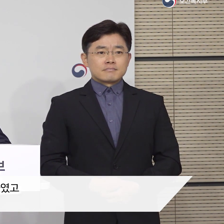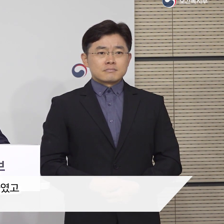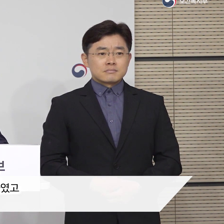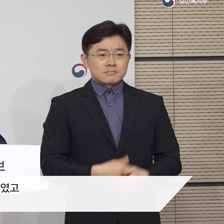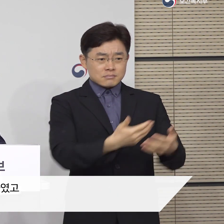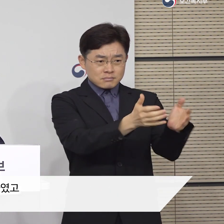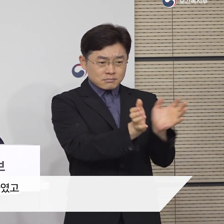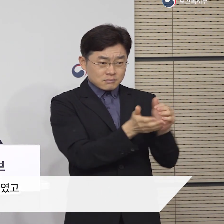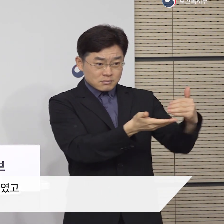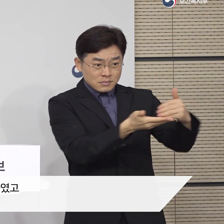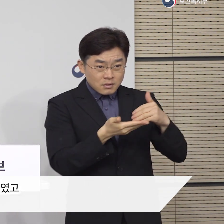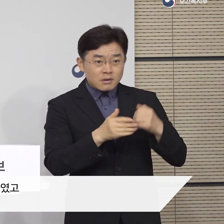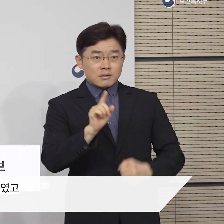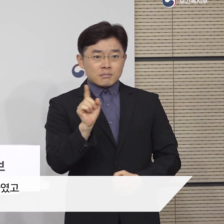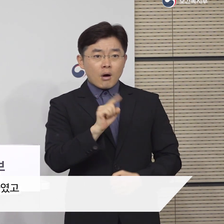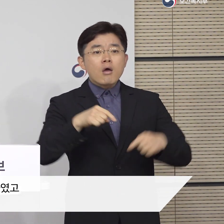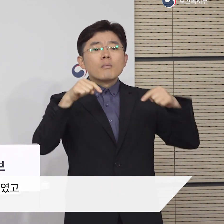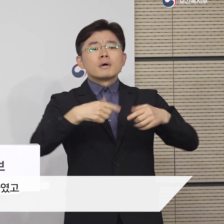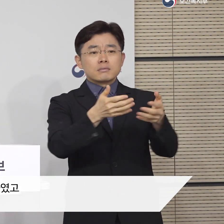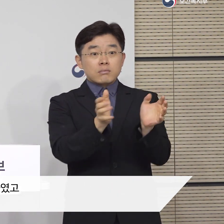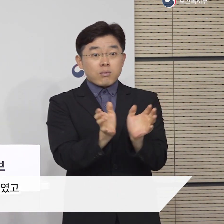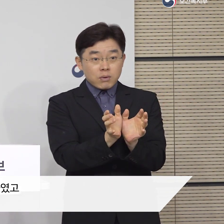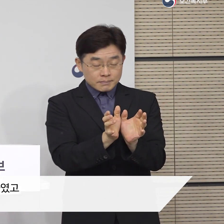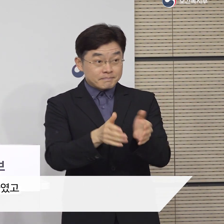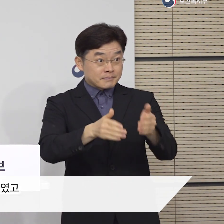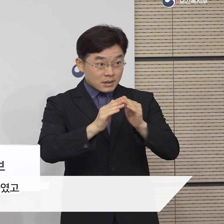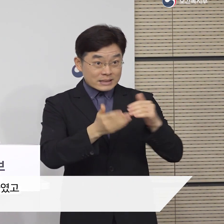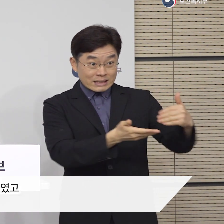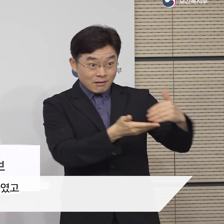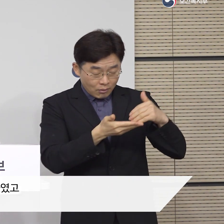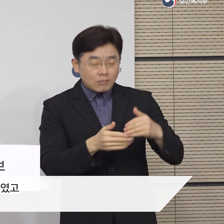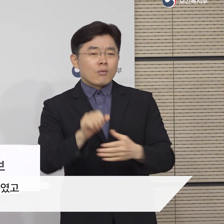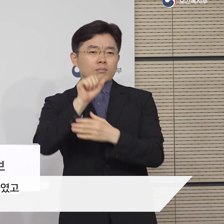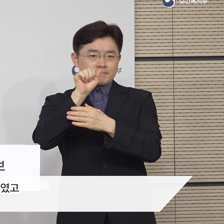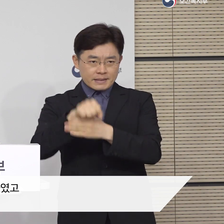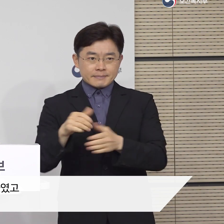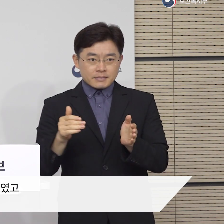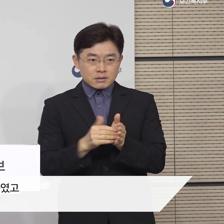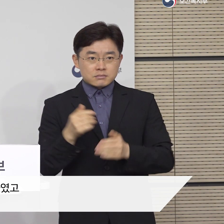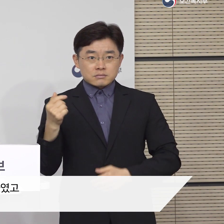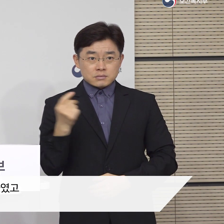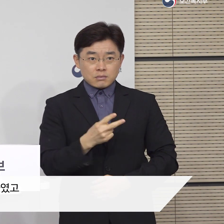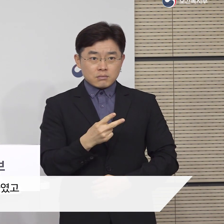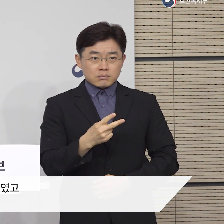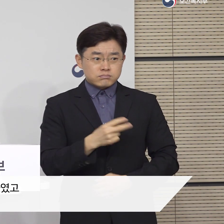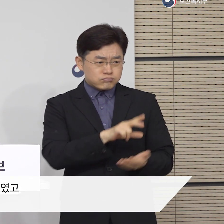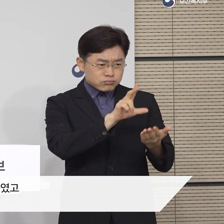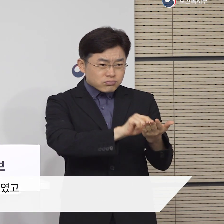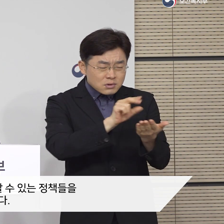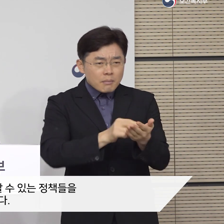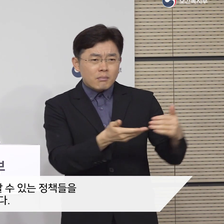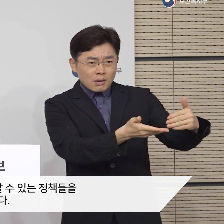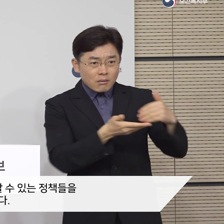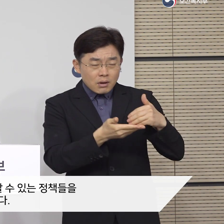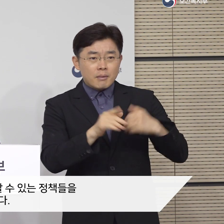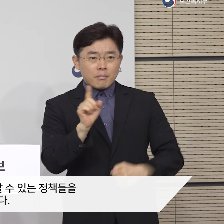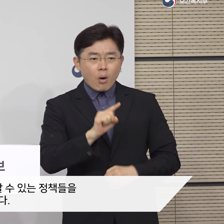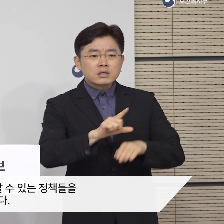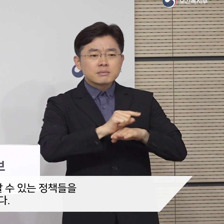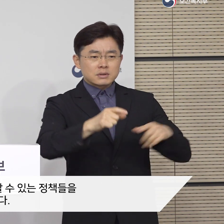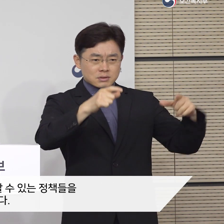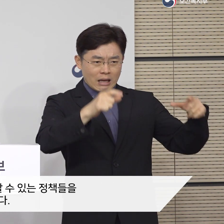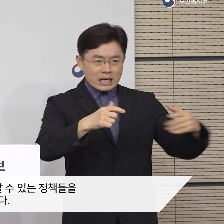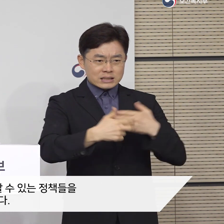의사협회가 제안한 협의체를 즉시 수용하였고 의사협회가 중대한 문제로 지적한 지역과